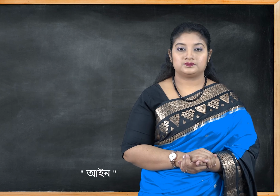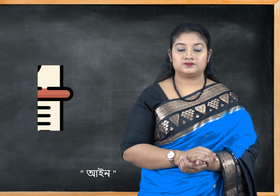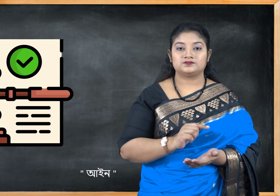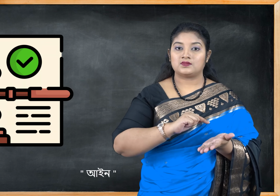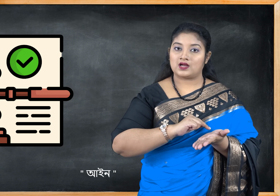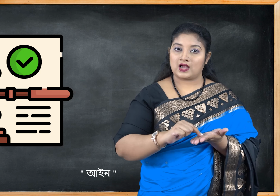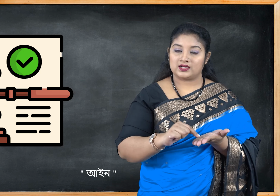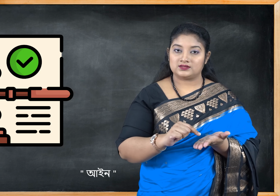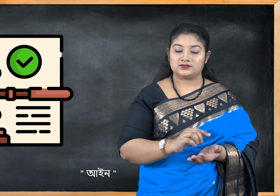আইন,